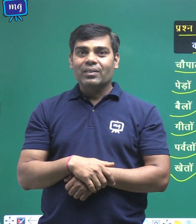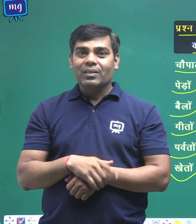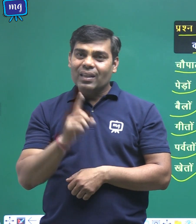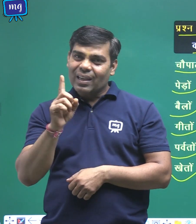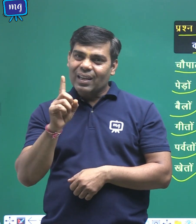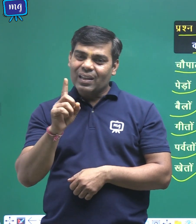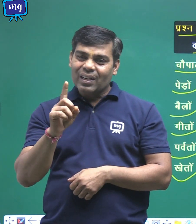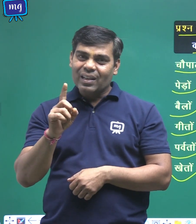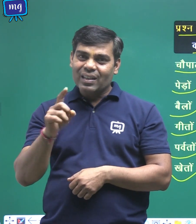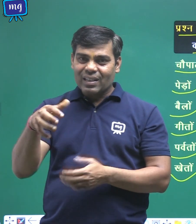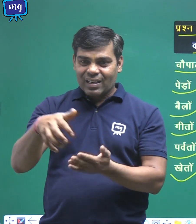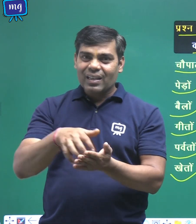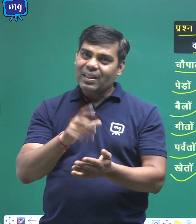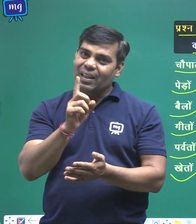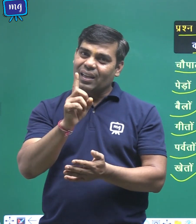खेत।